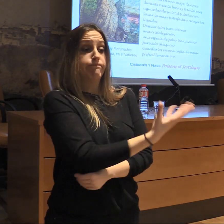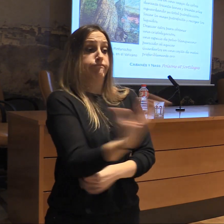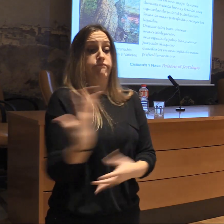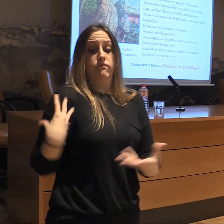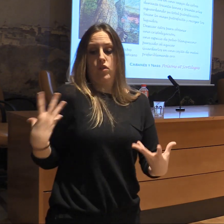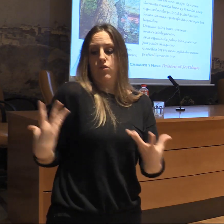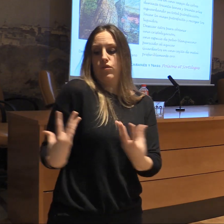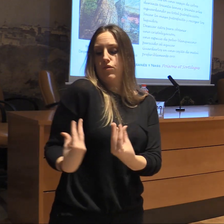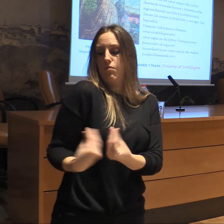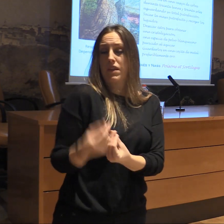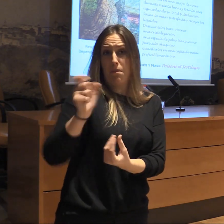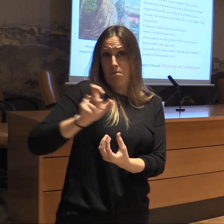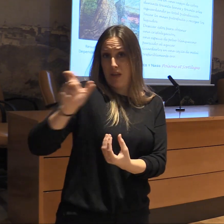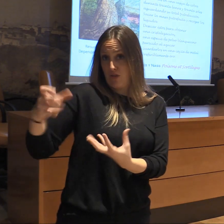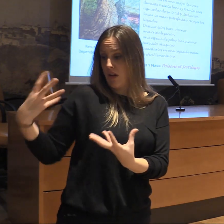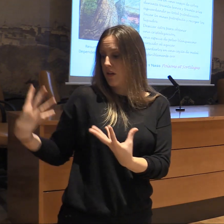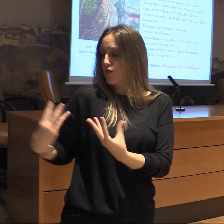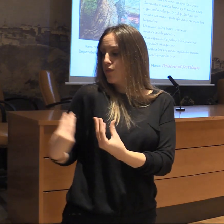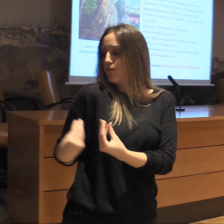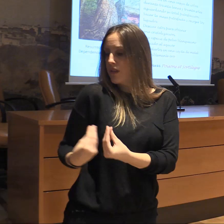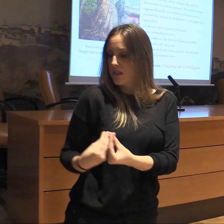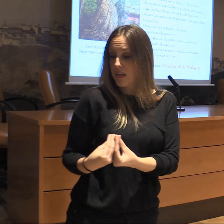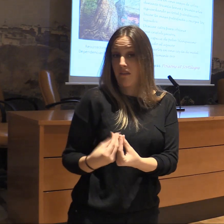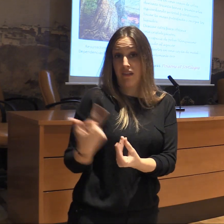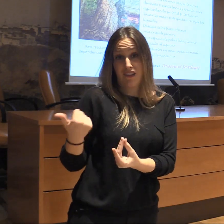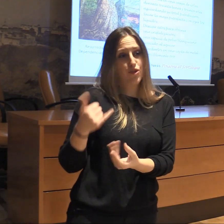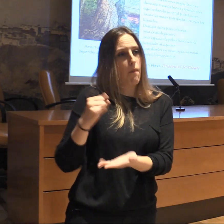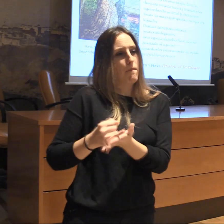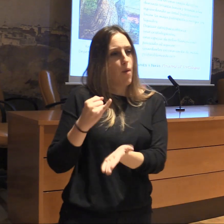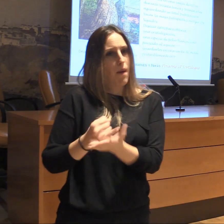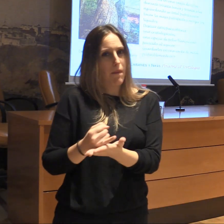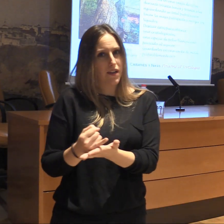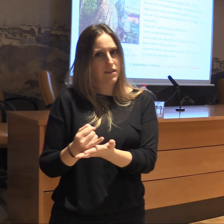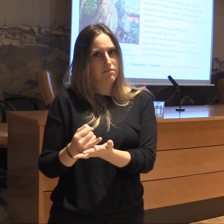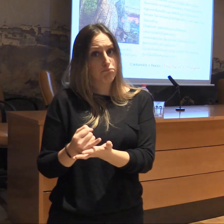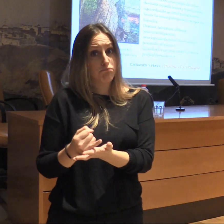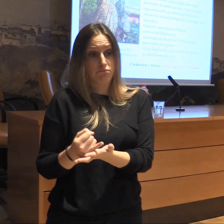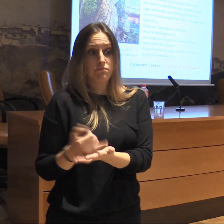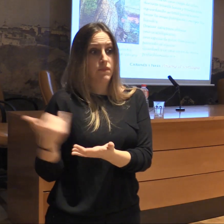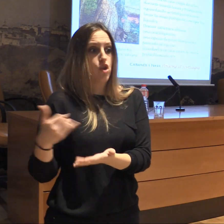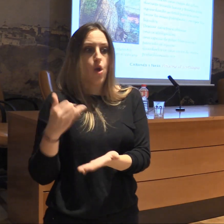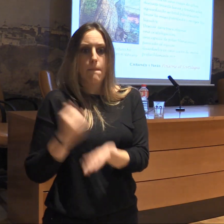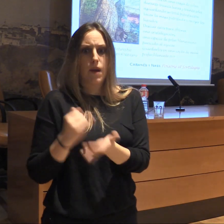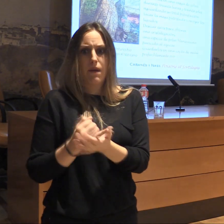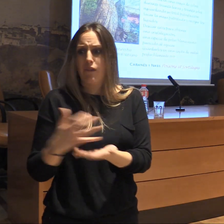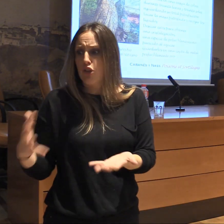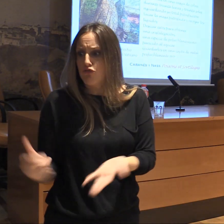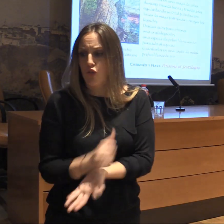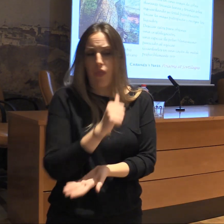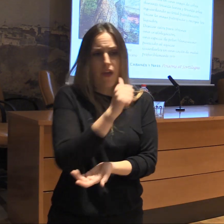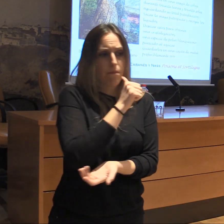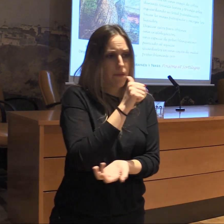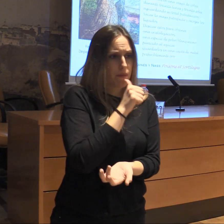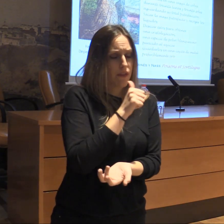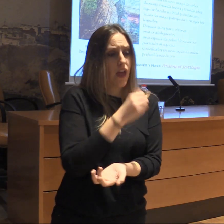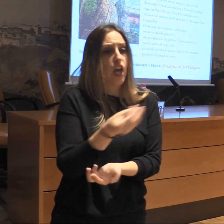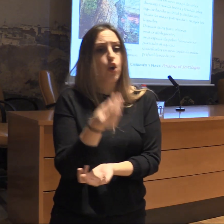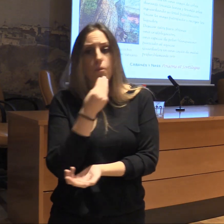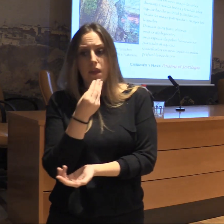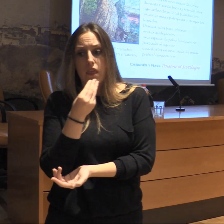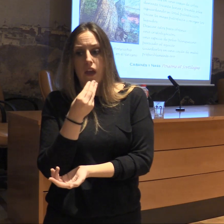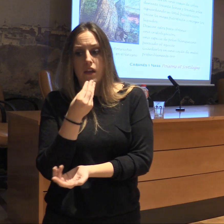los banquetes a los que eran invitados, incluso dentro de sus propias casas, y probaban todas las bebidas y las comidas antes que sus